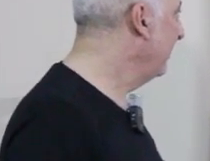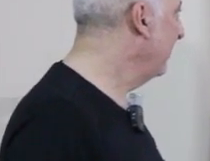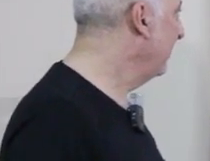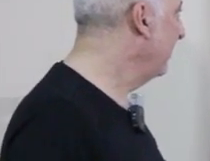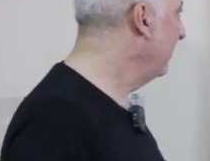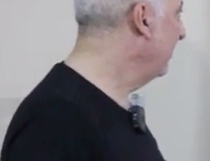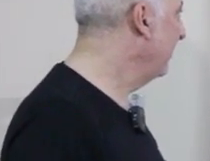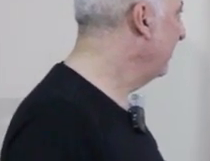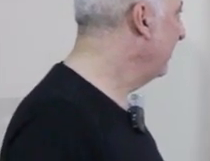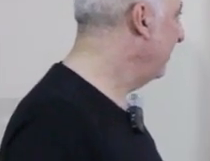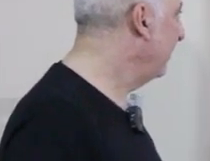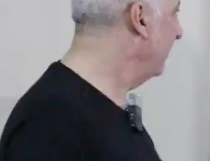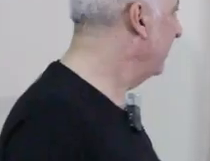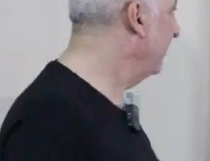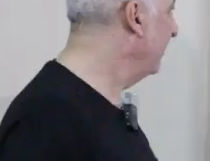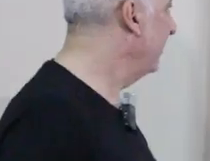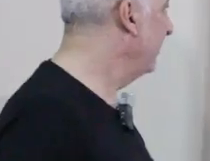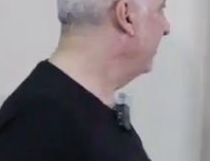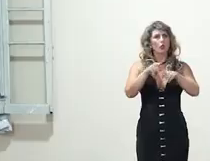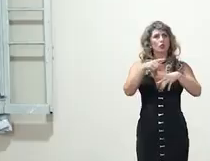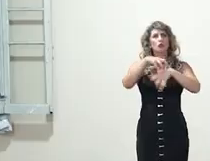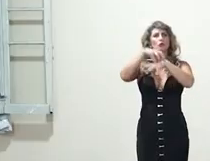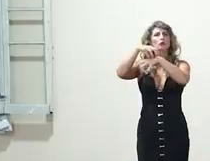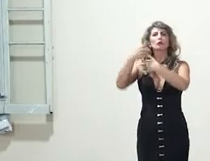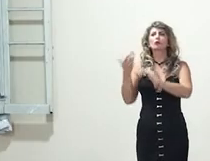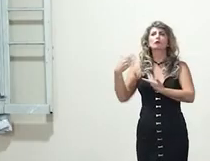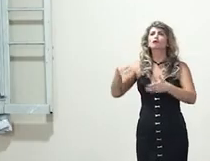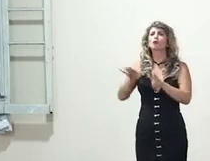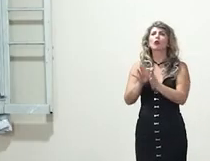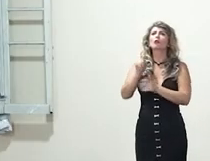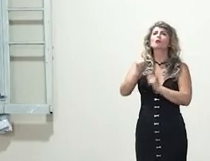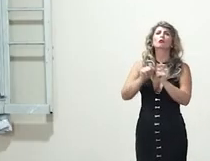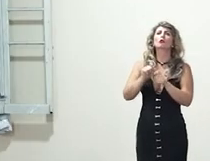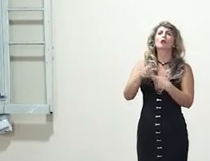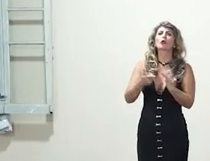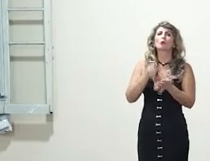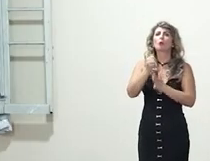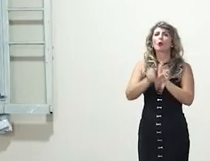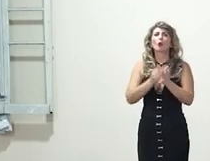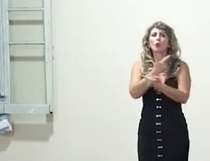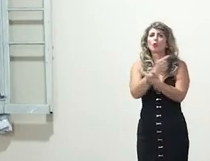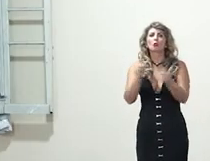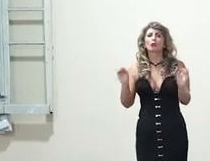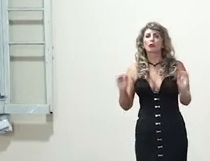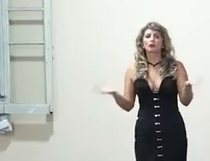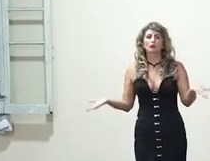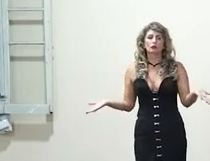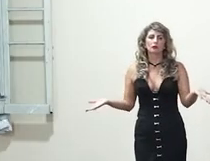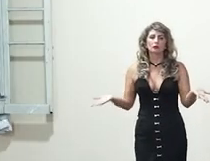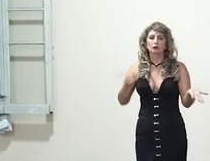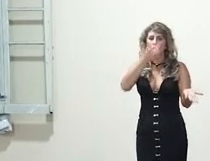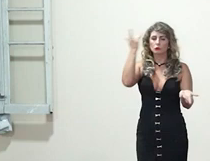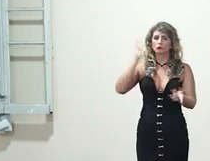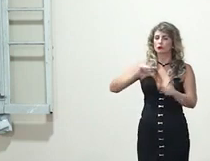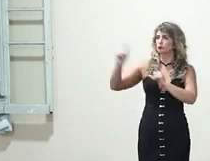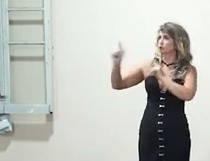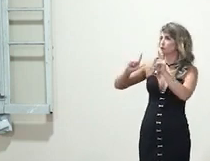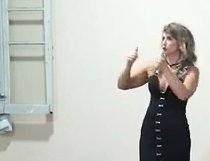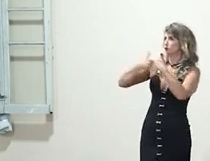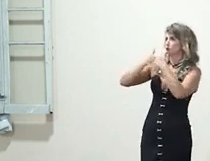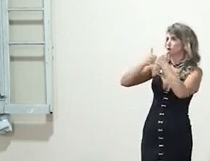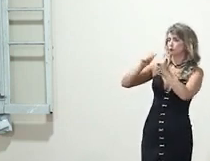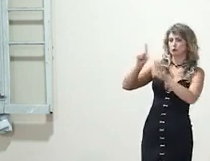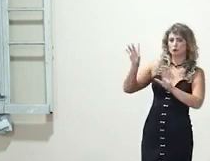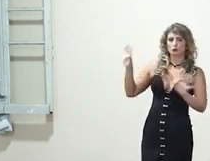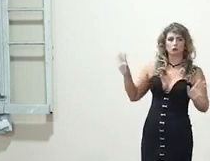porque acontece muito, o turista chega aqui, o que tem para fazer aqui em Paranaguá? Ah, não tem nada. Isso aí é bem complicado. O pessoal vai tudo embora daqui, pega o ônibus lá.